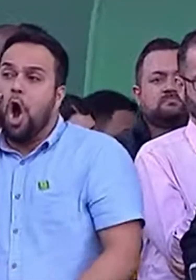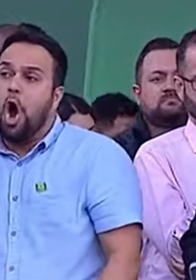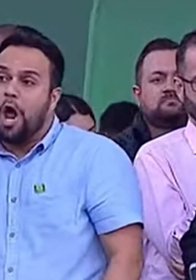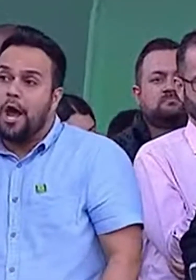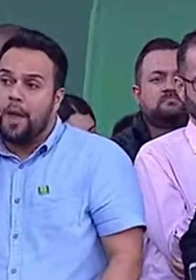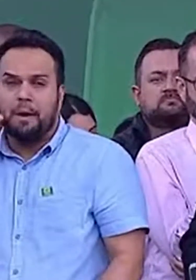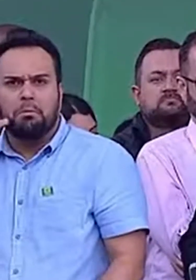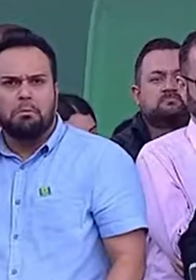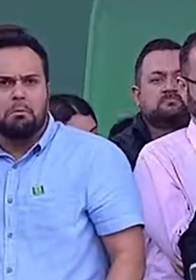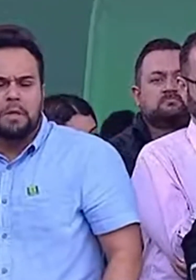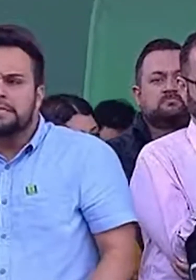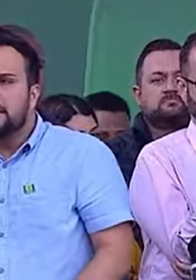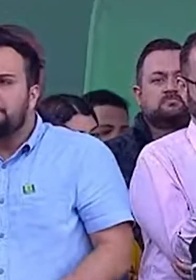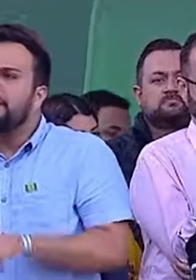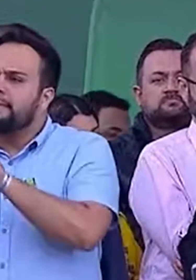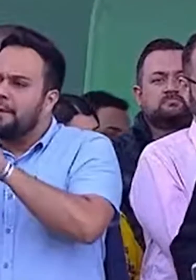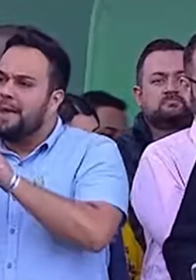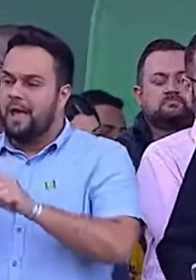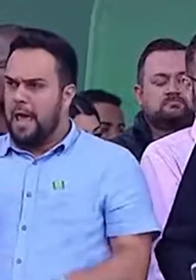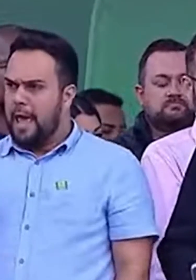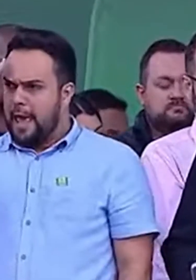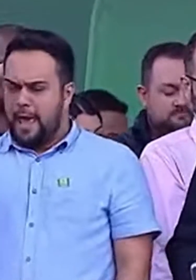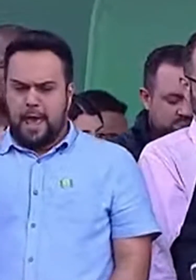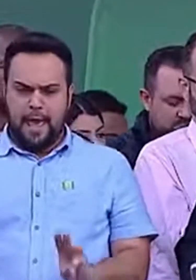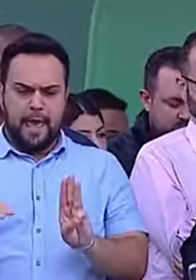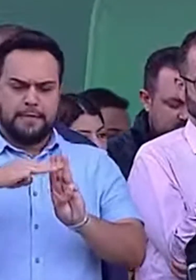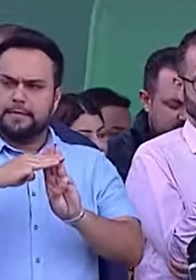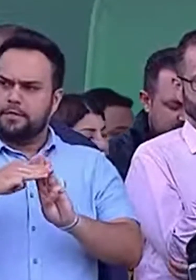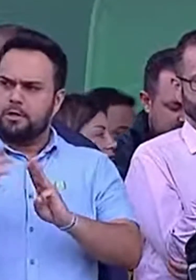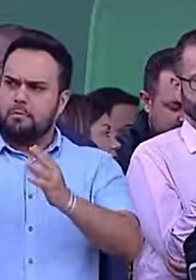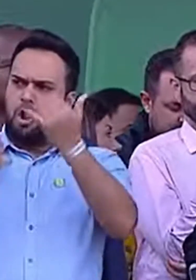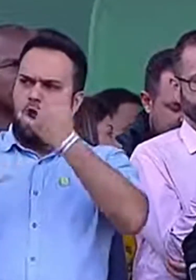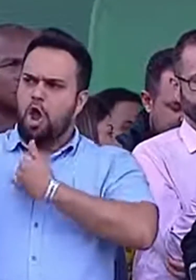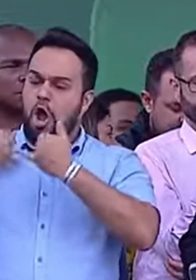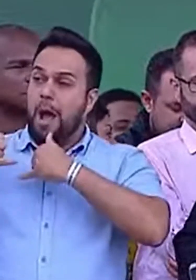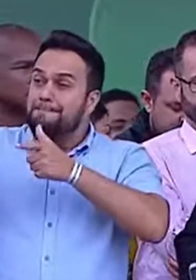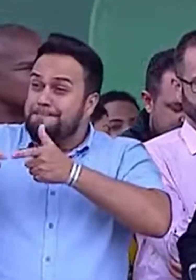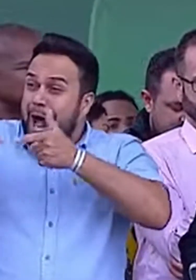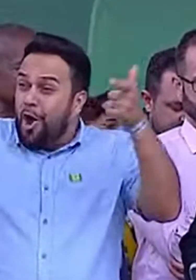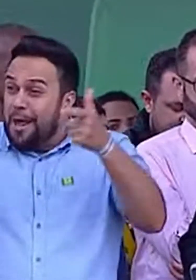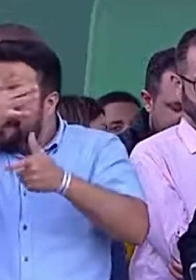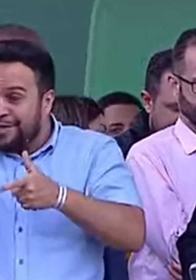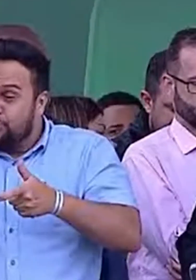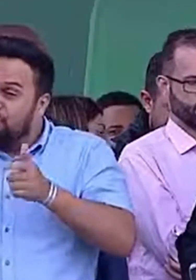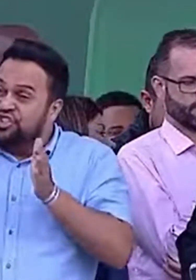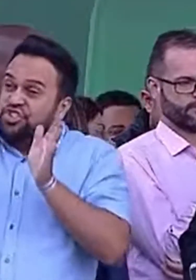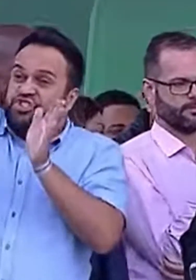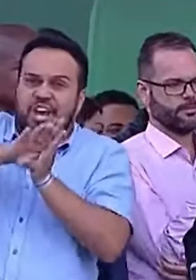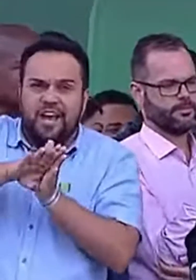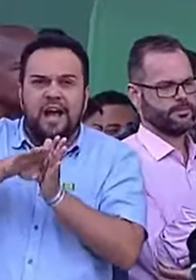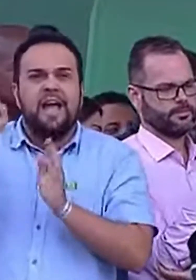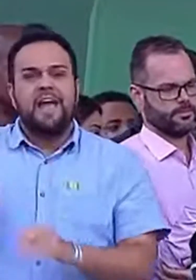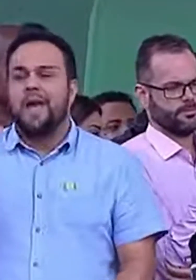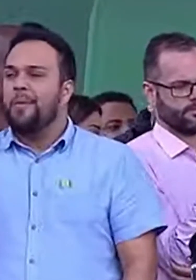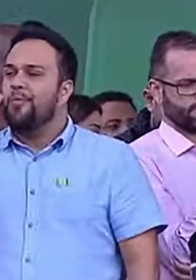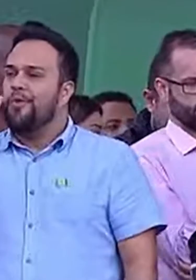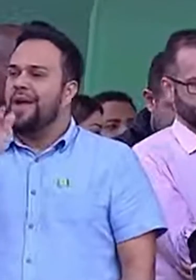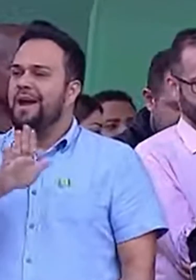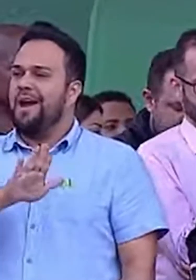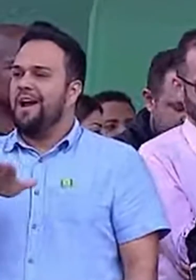através do nosso exército brasileiro amor das pessoas que lá chegam são mulheres e